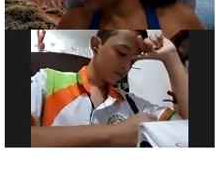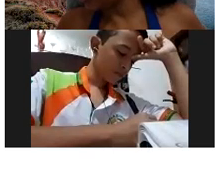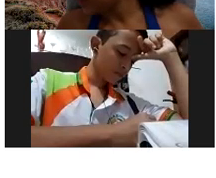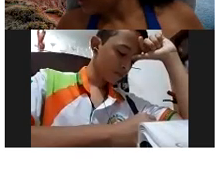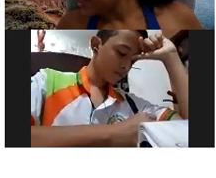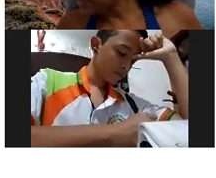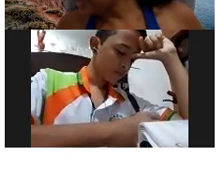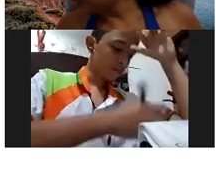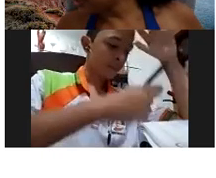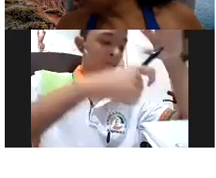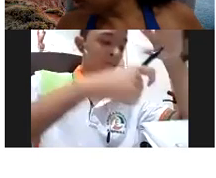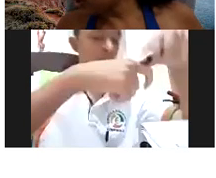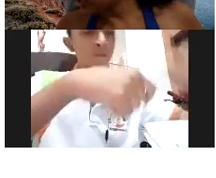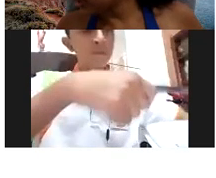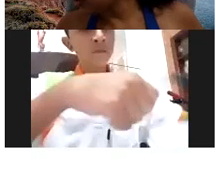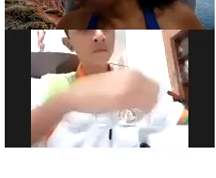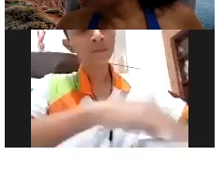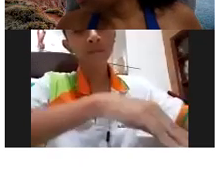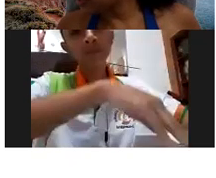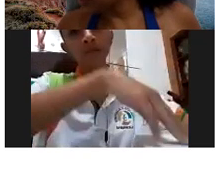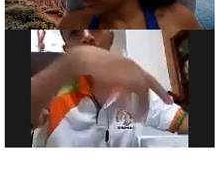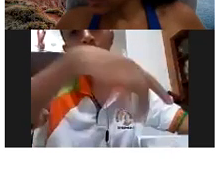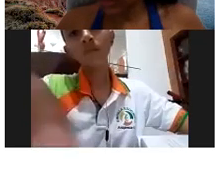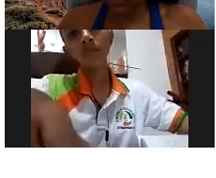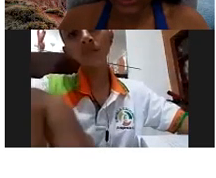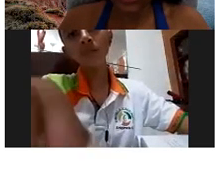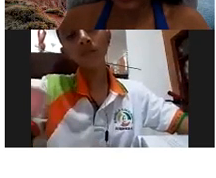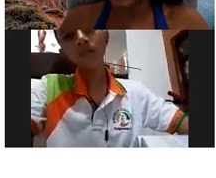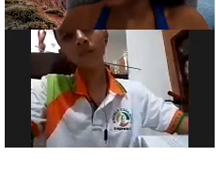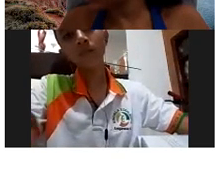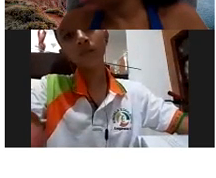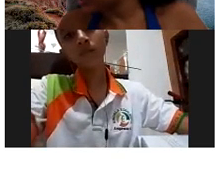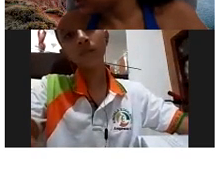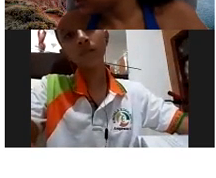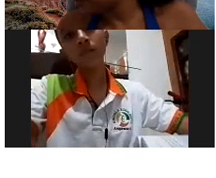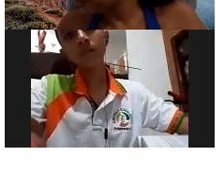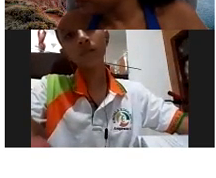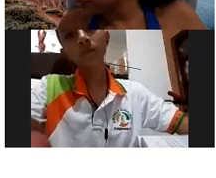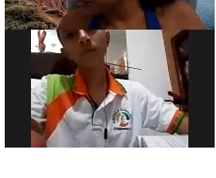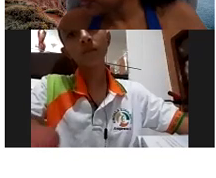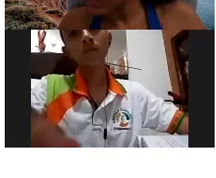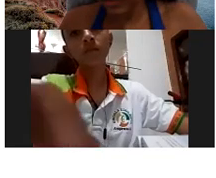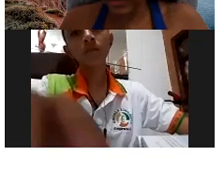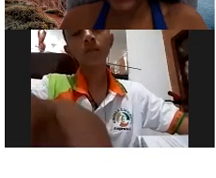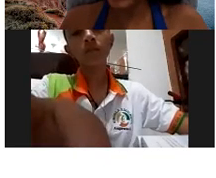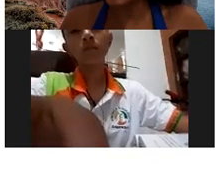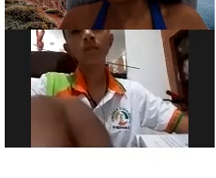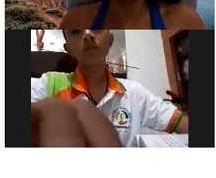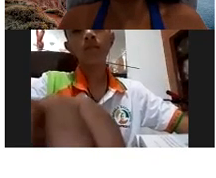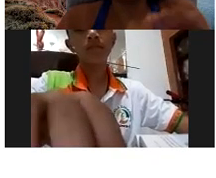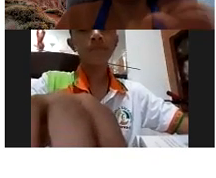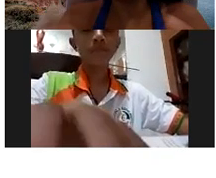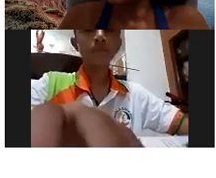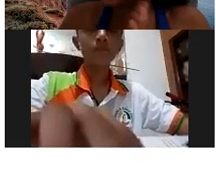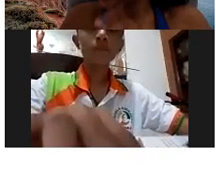teve uma troca na Dupla troca ou dupla substituição são duas substâncias gente e é